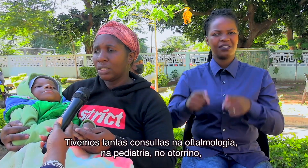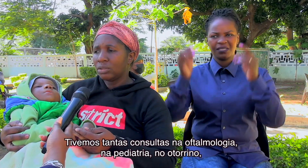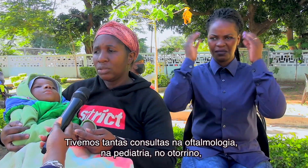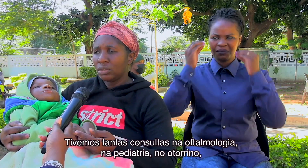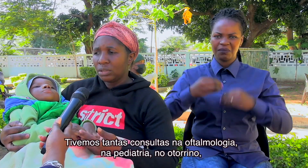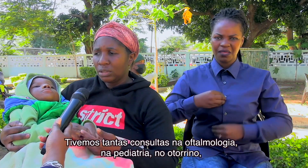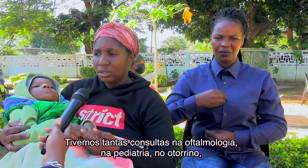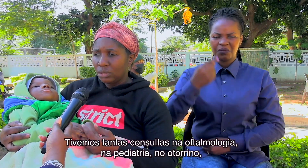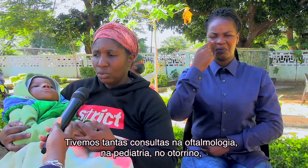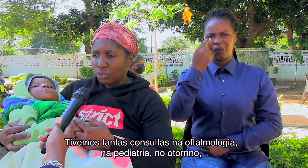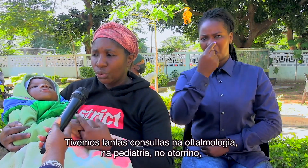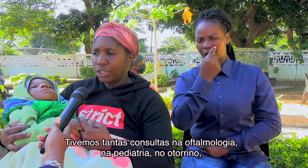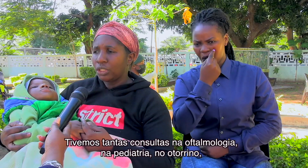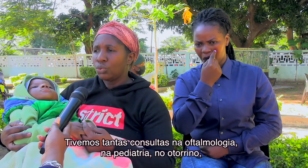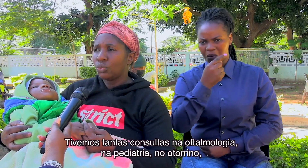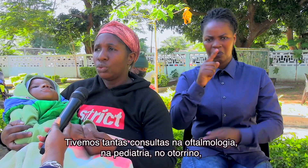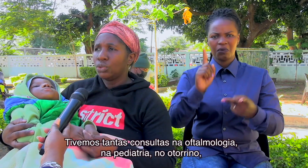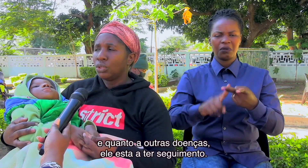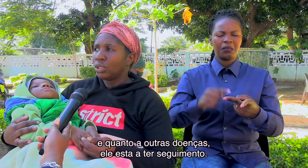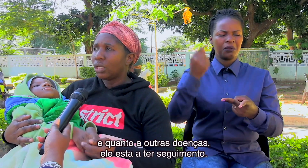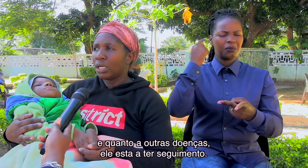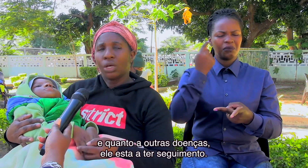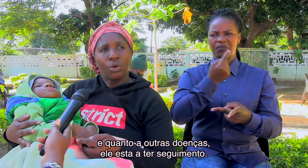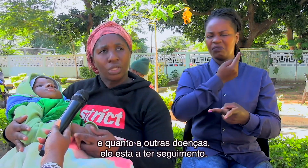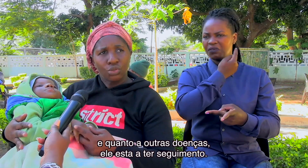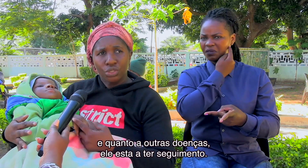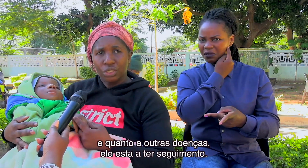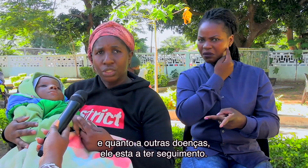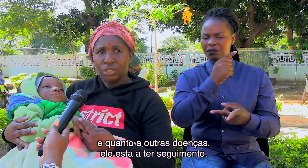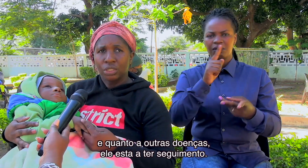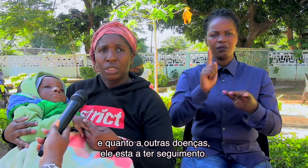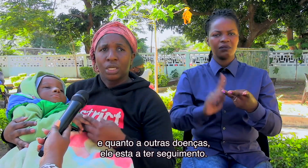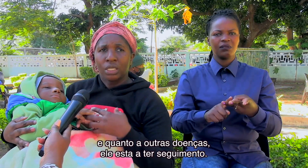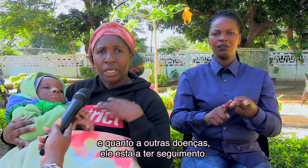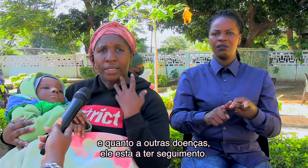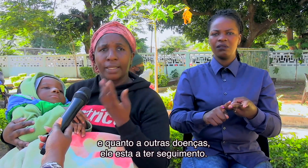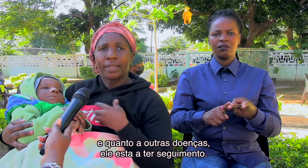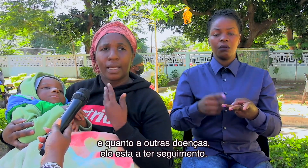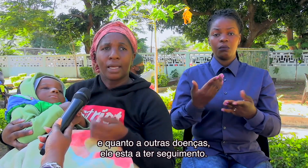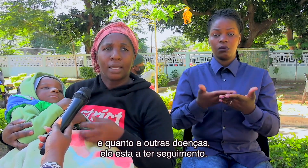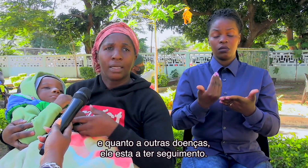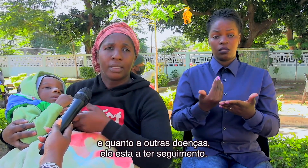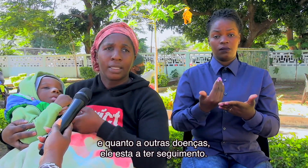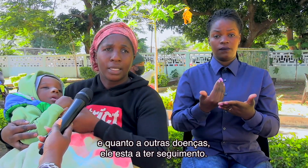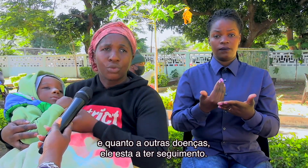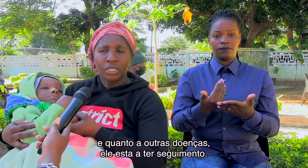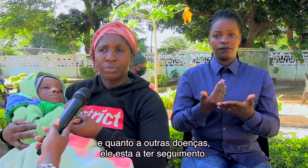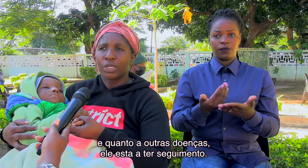pediatria, no otorino, que há outras coisas. Ele ainda está a ter o